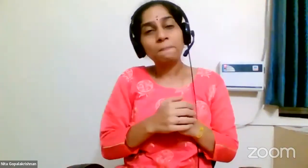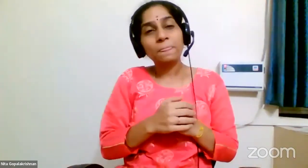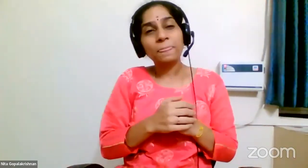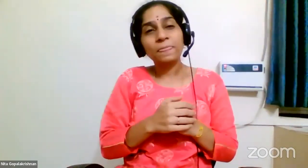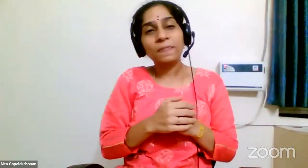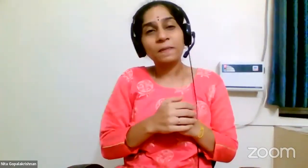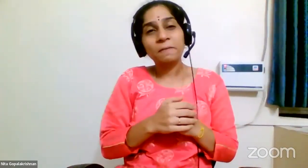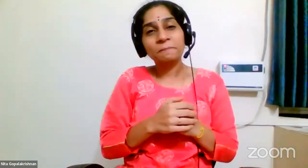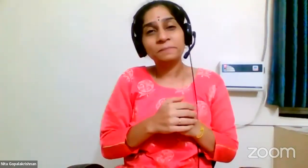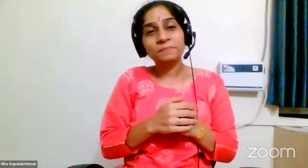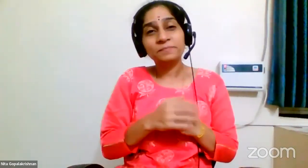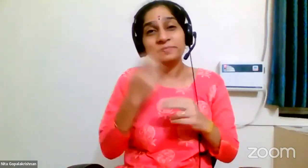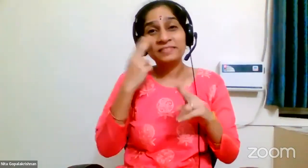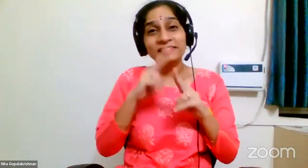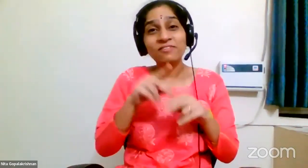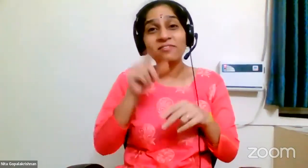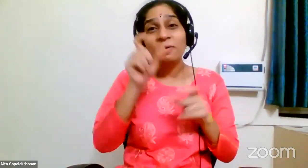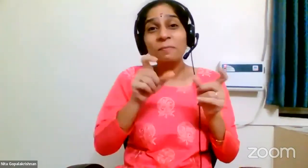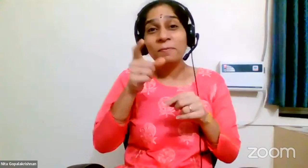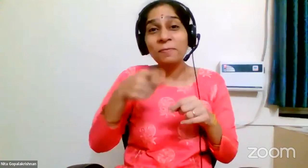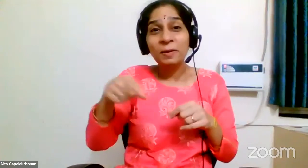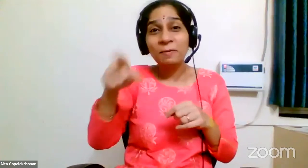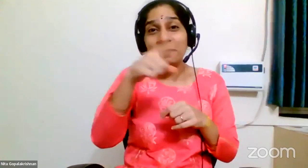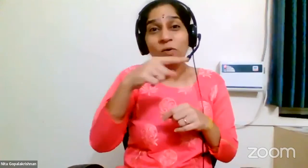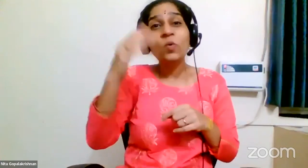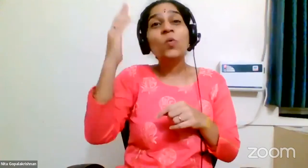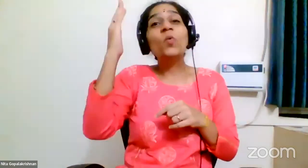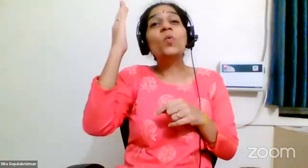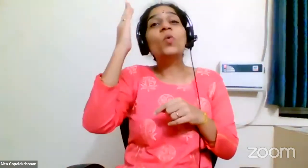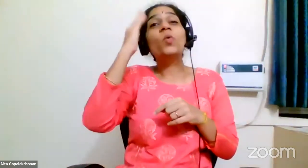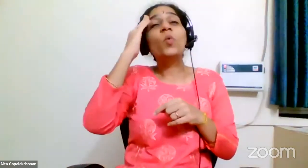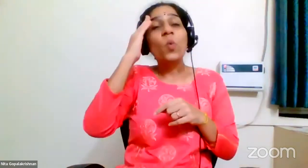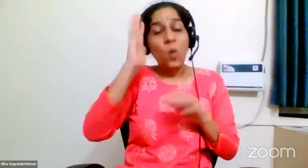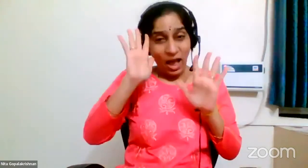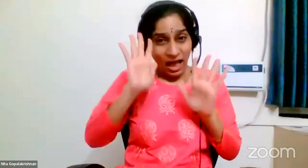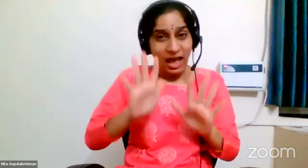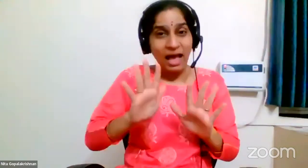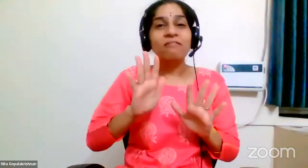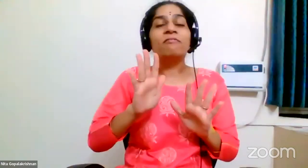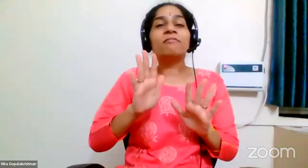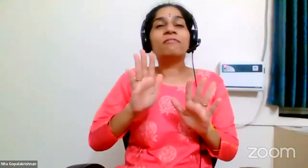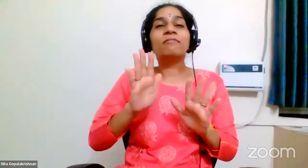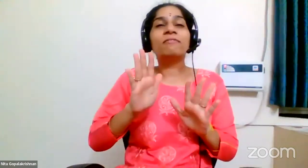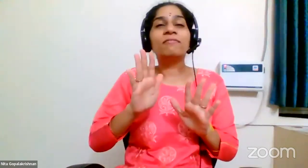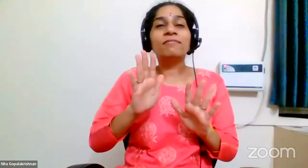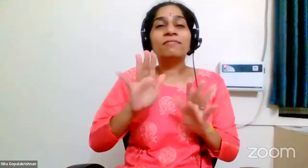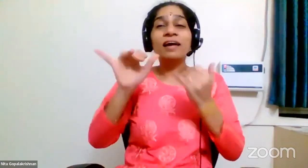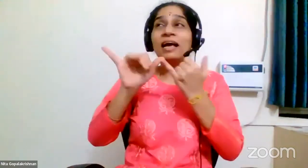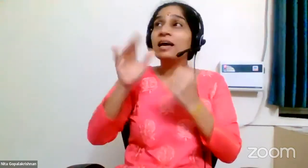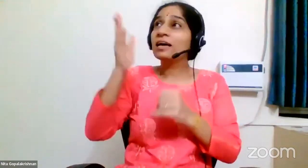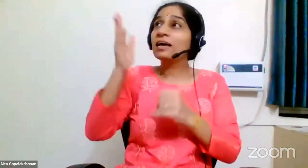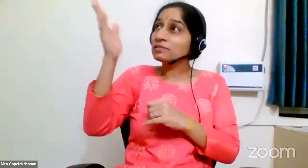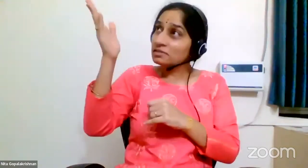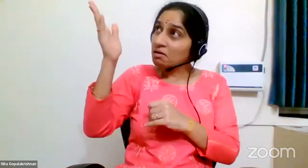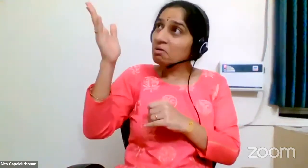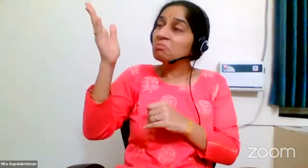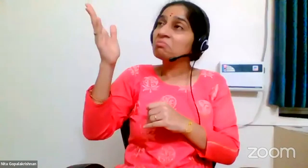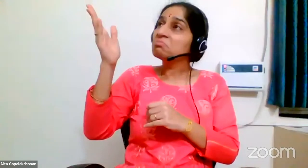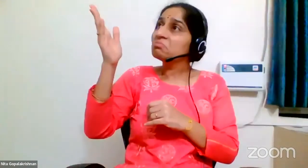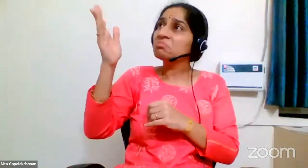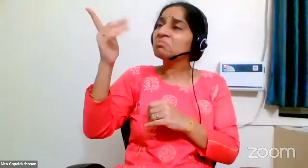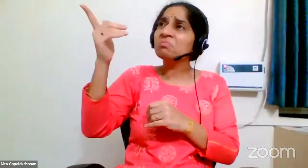है कि मैं सभी कर्मों के फलों से मुक्त हूं और मैं कर्म फल की इच्छा नहीं रखता हूं, वो